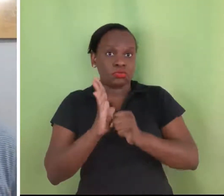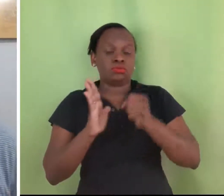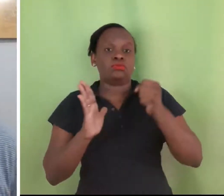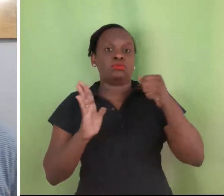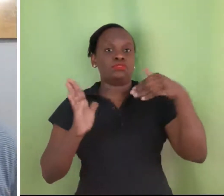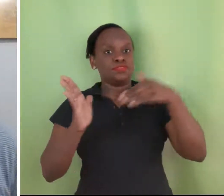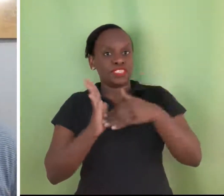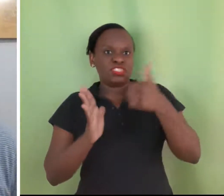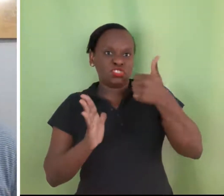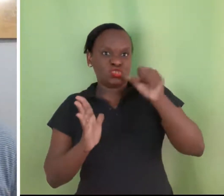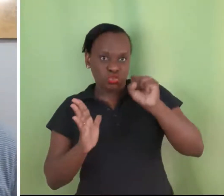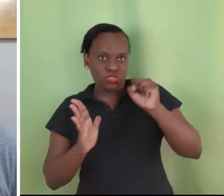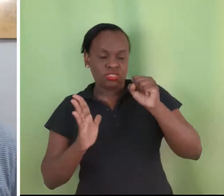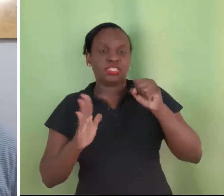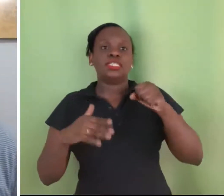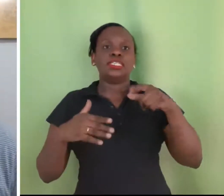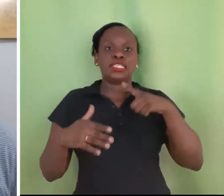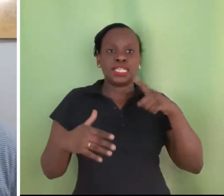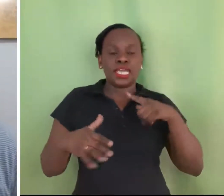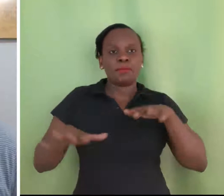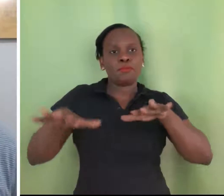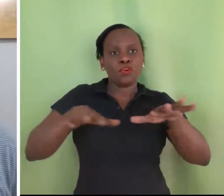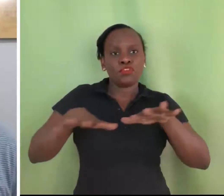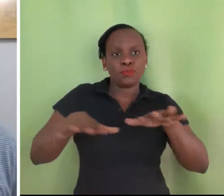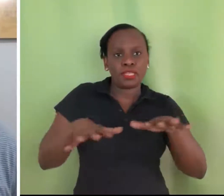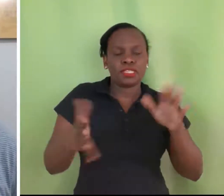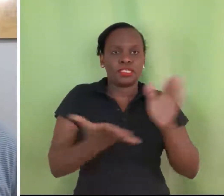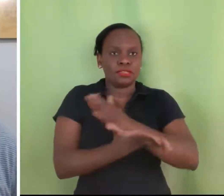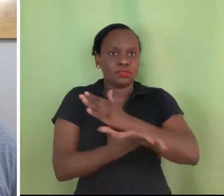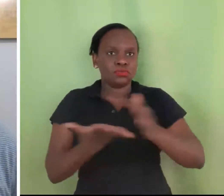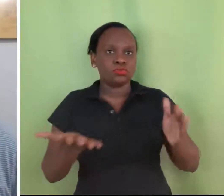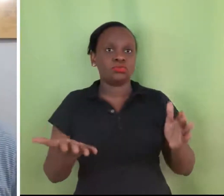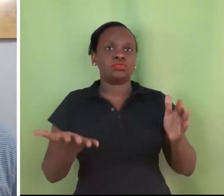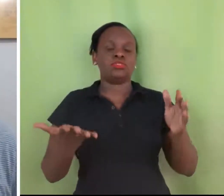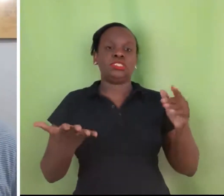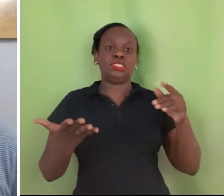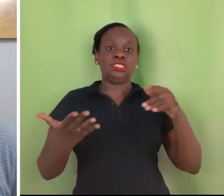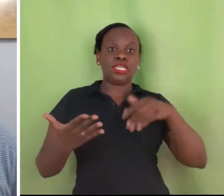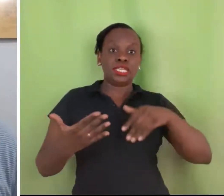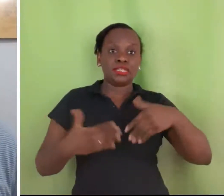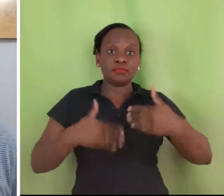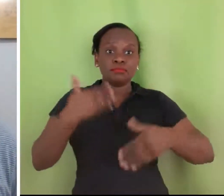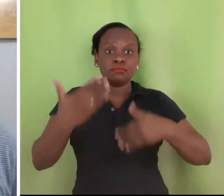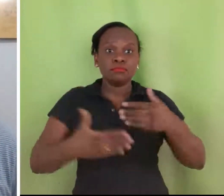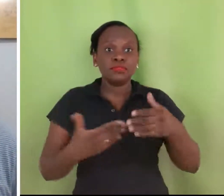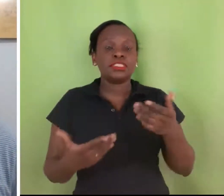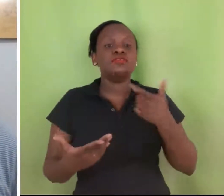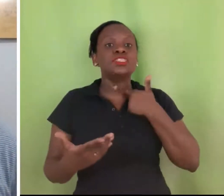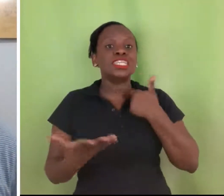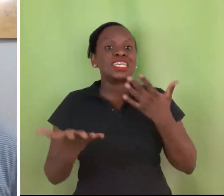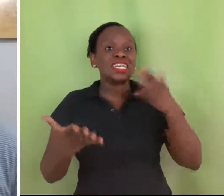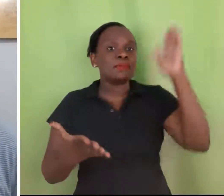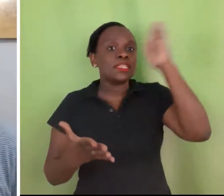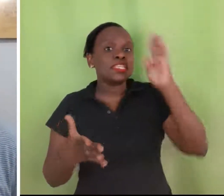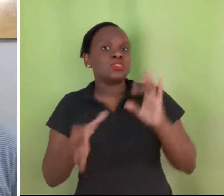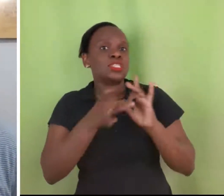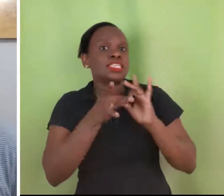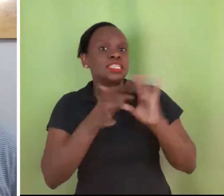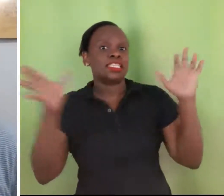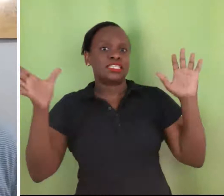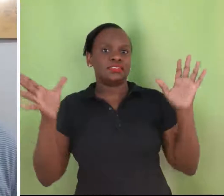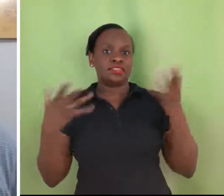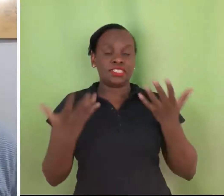século XVIII, né, nós vamos ter movimentos que vão aí pretender libertar o Brasil, que